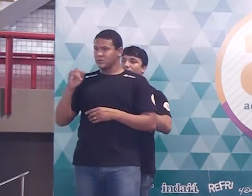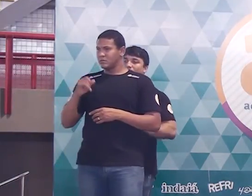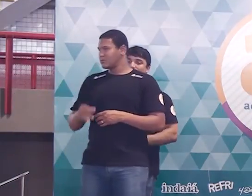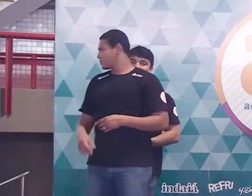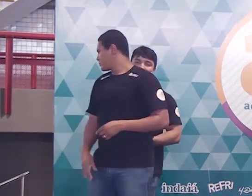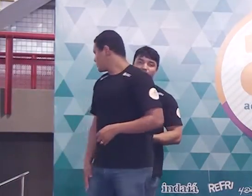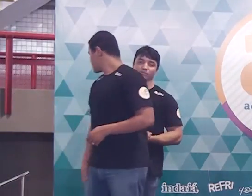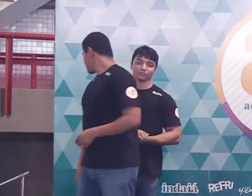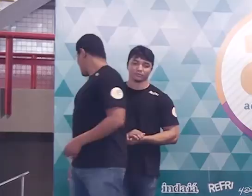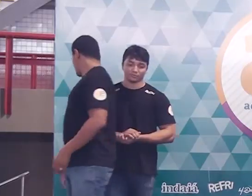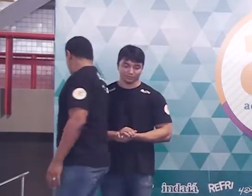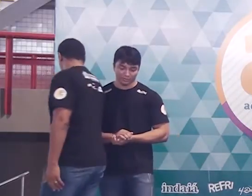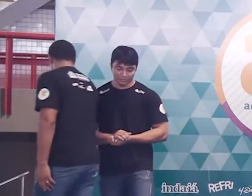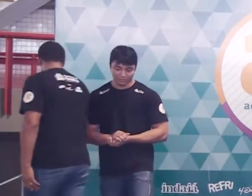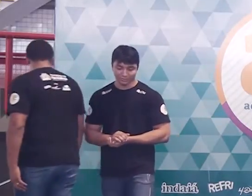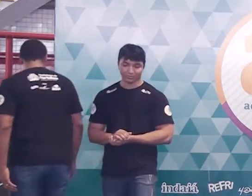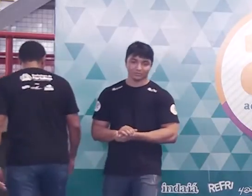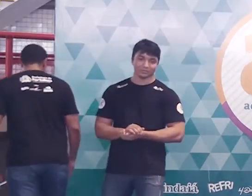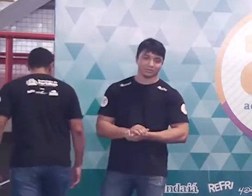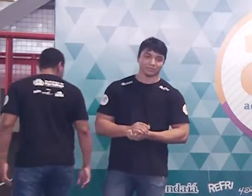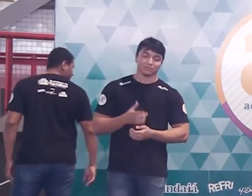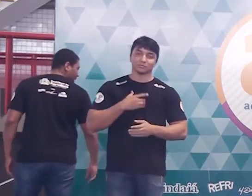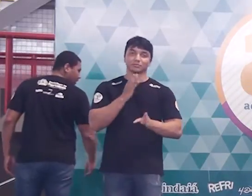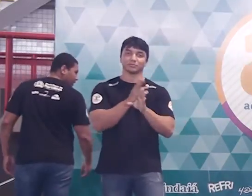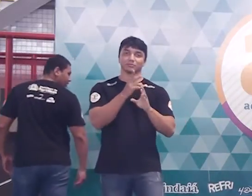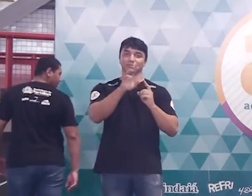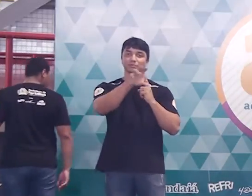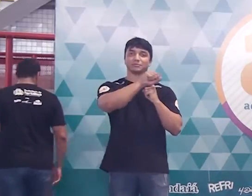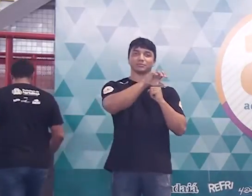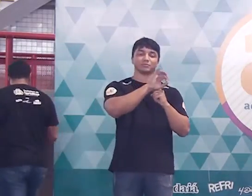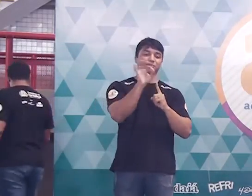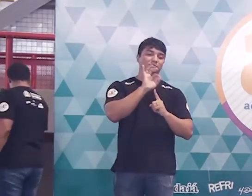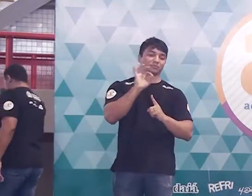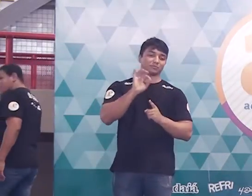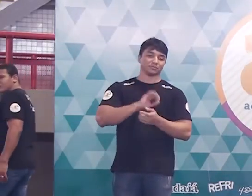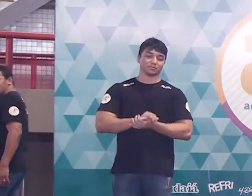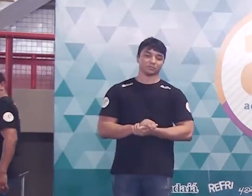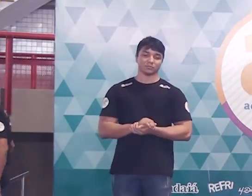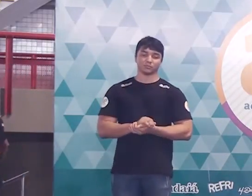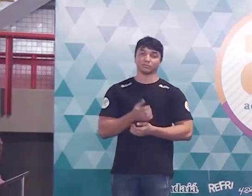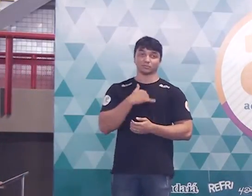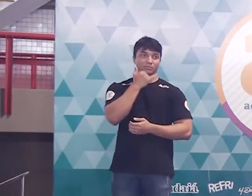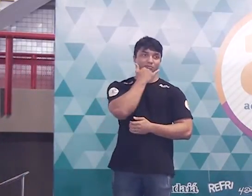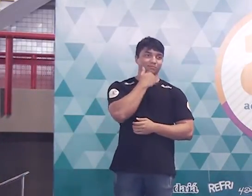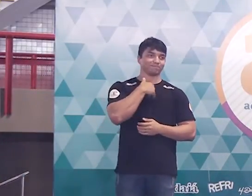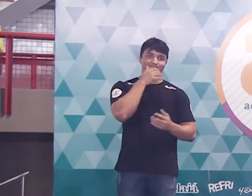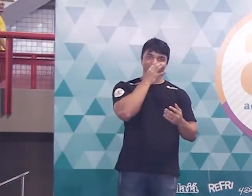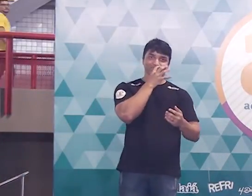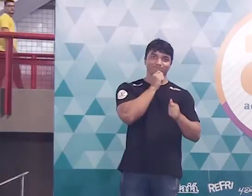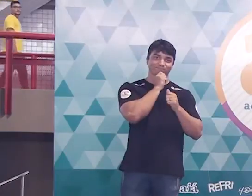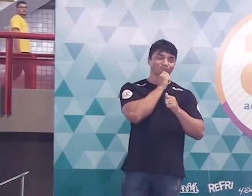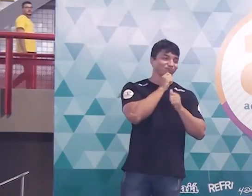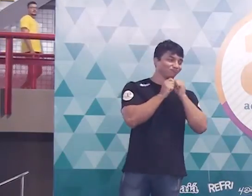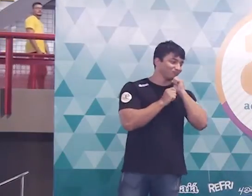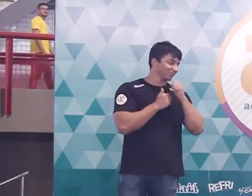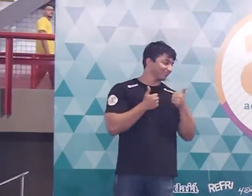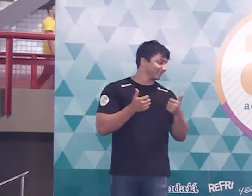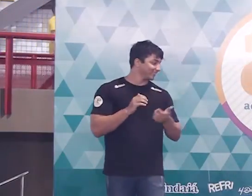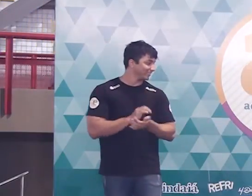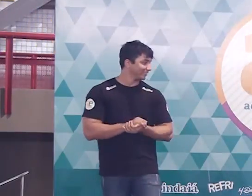é fitoplâncton. Porque não faz fotossíntese. Pronto, perfeito. Me perdoe por não ter assistido Bob Esponja, viu? Não